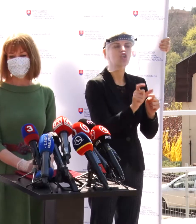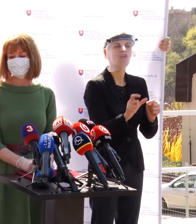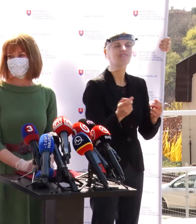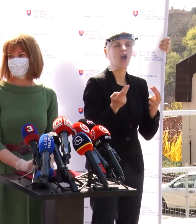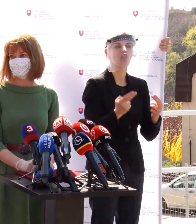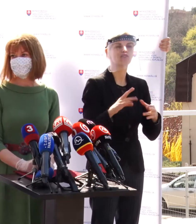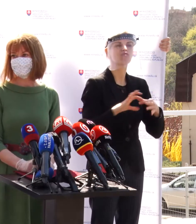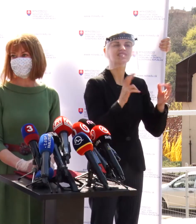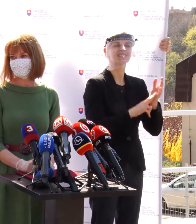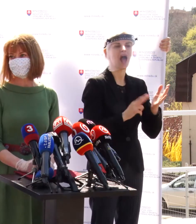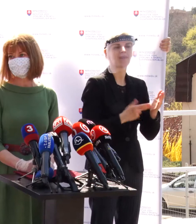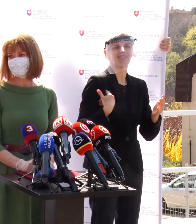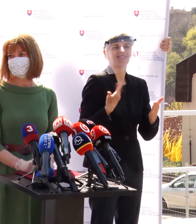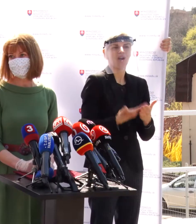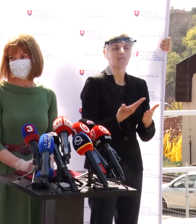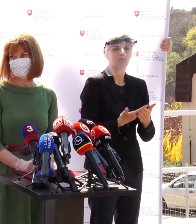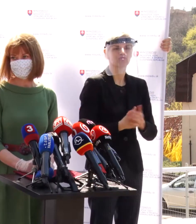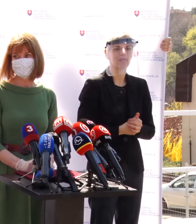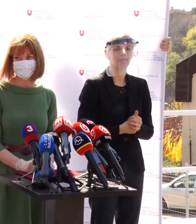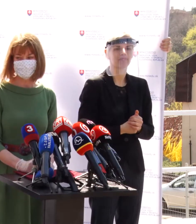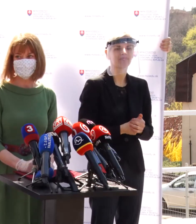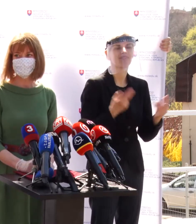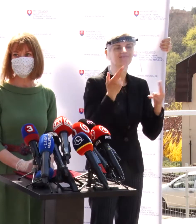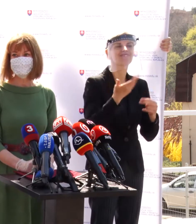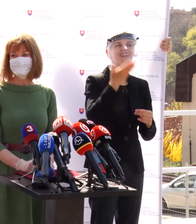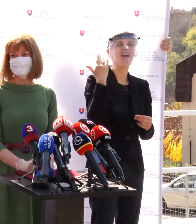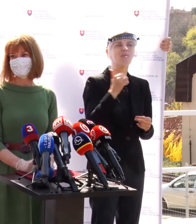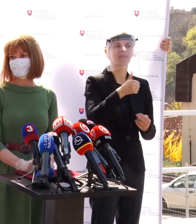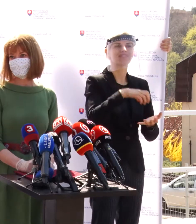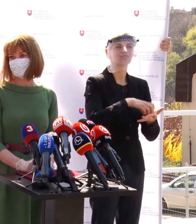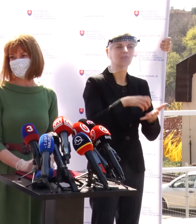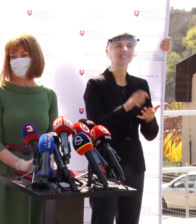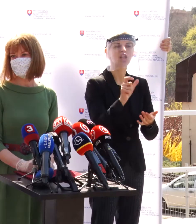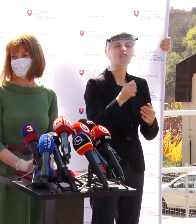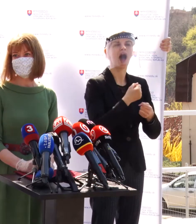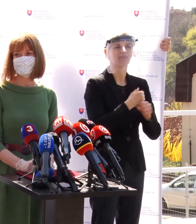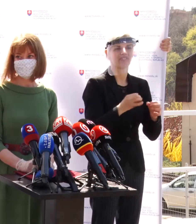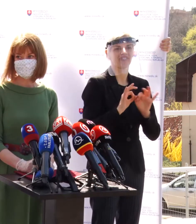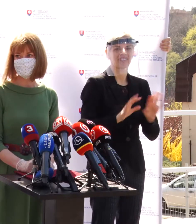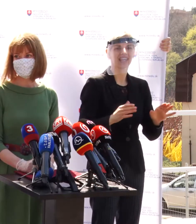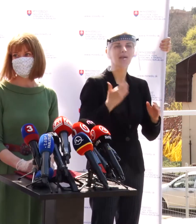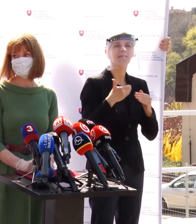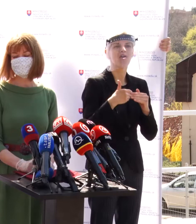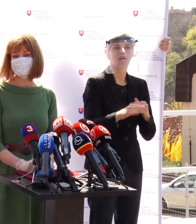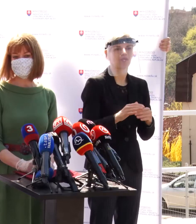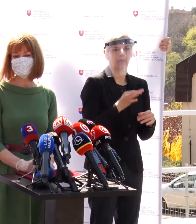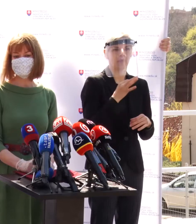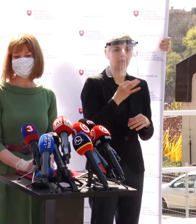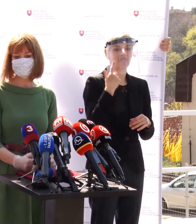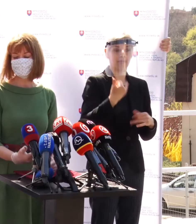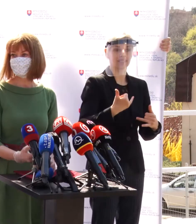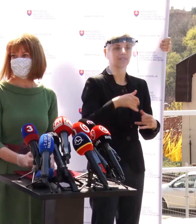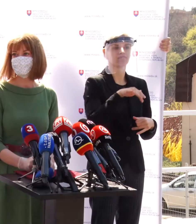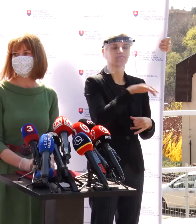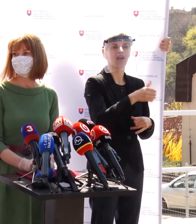Ja si uvedomujem, že u nás to slovné hodnotenie doteraz bolo možné naozaj iba na prvom stupni. Na druhom stupni prebieha, pokiaľ viem, iba na jednej škole, ktorá je v súčasnosti,